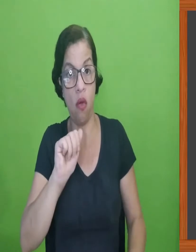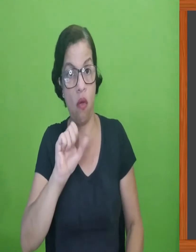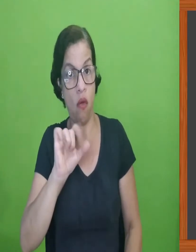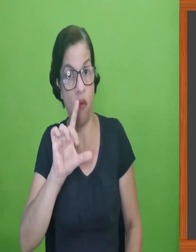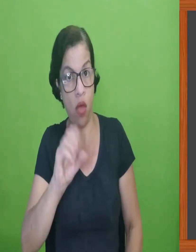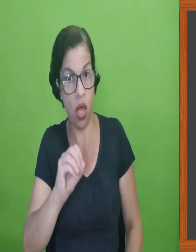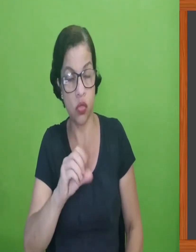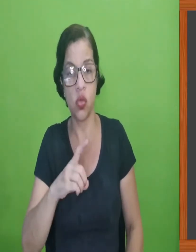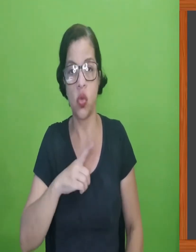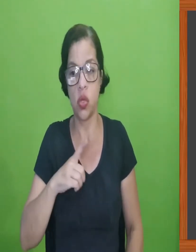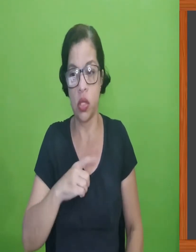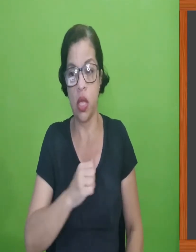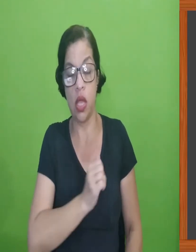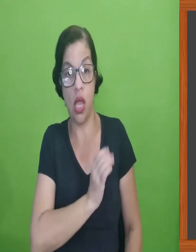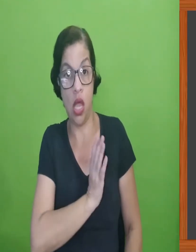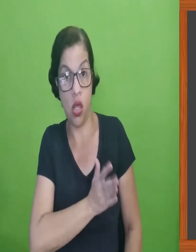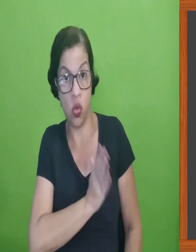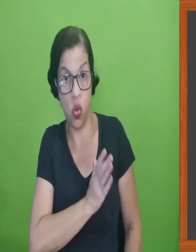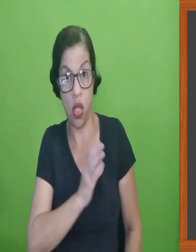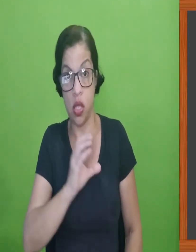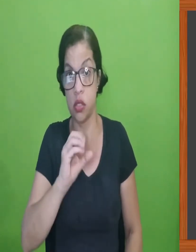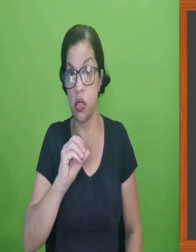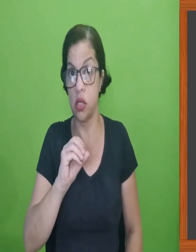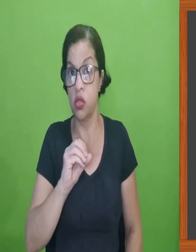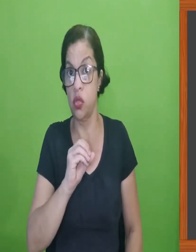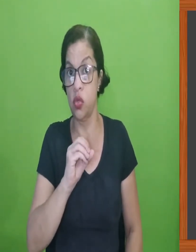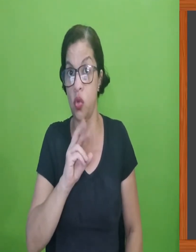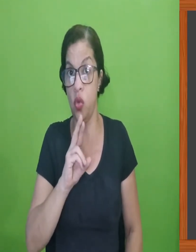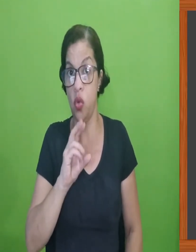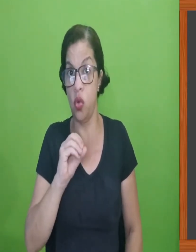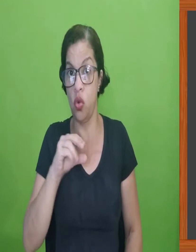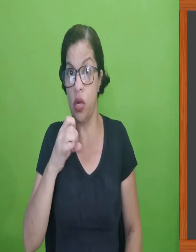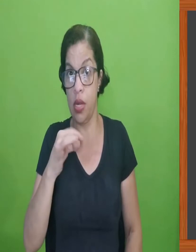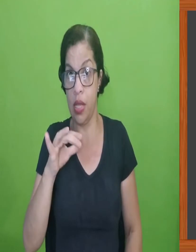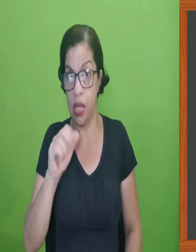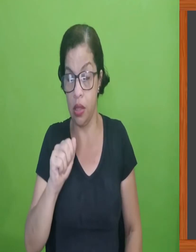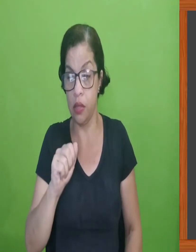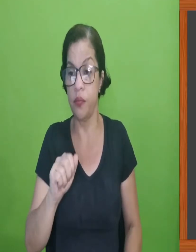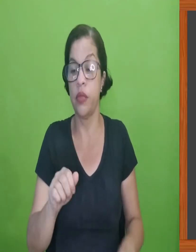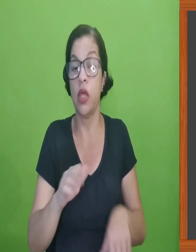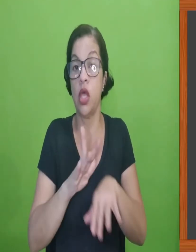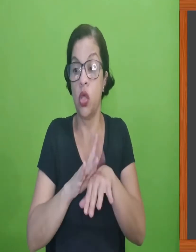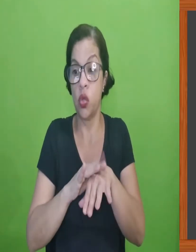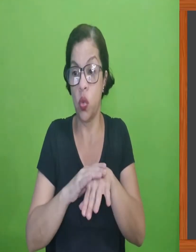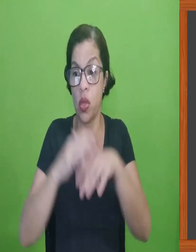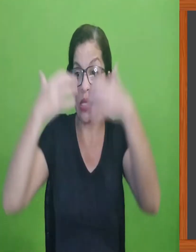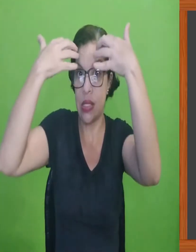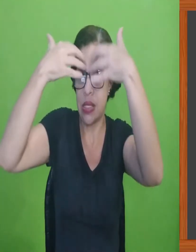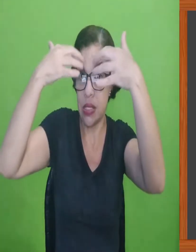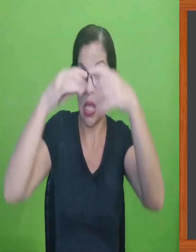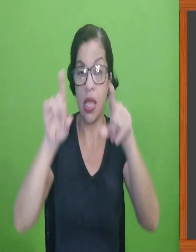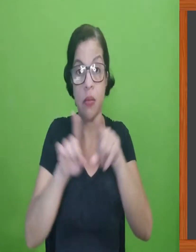a doença cardíaca coronariana, as doenças cerebrovasculares, a doença arterial